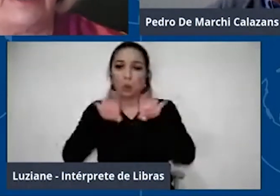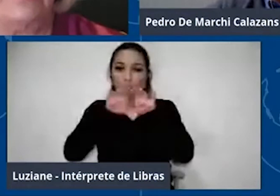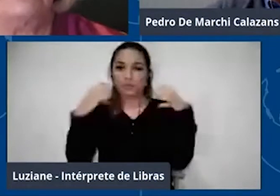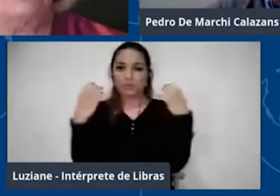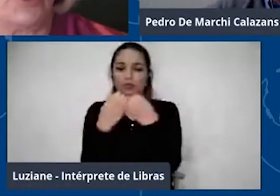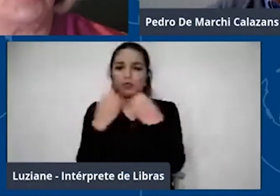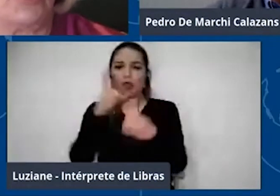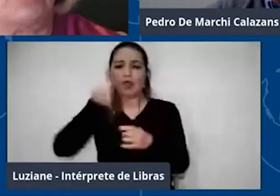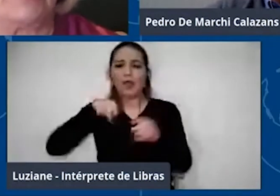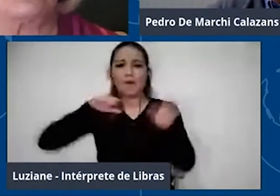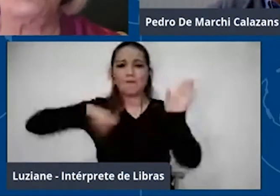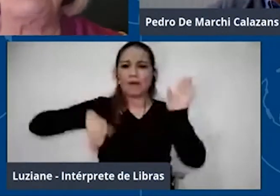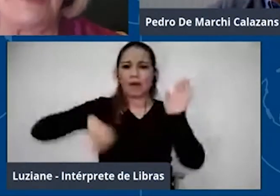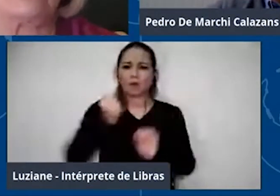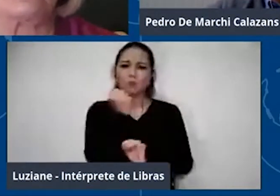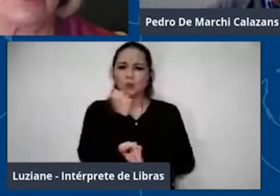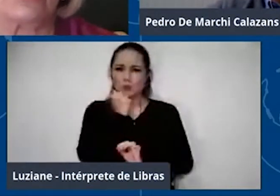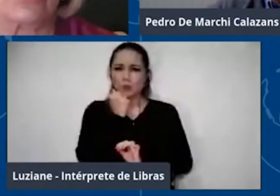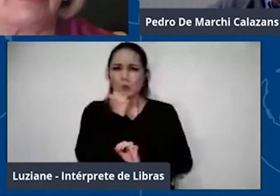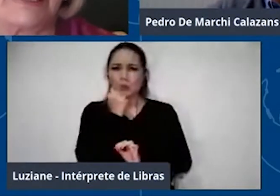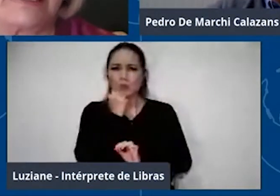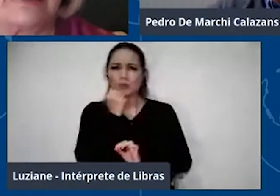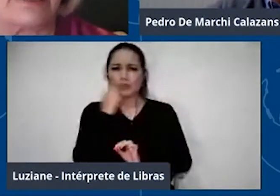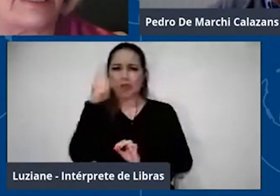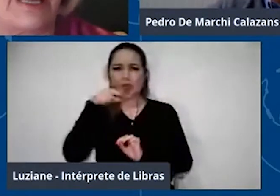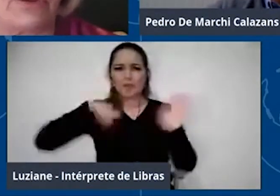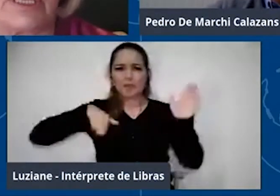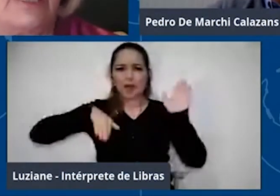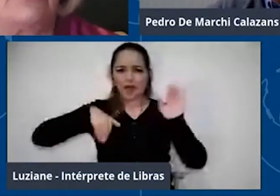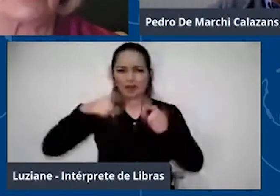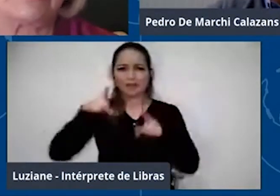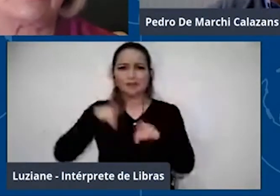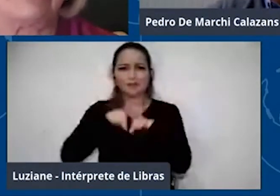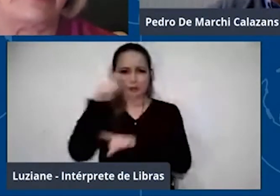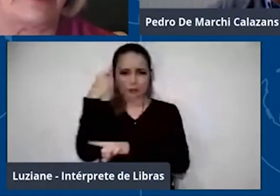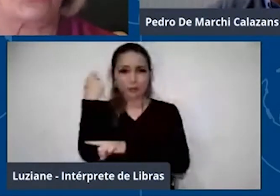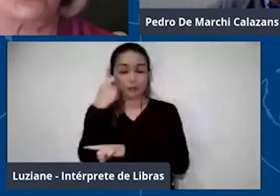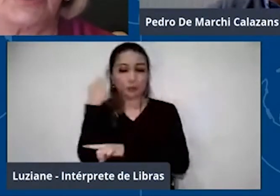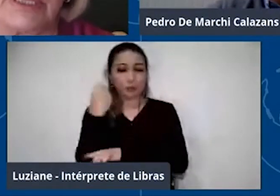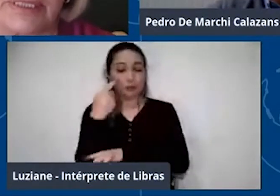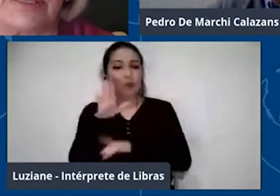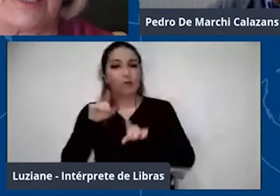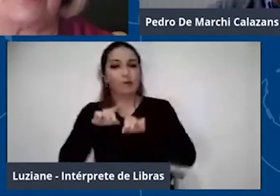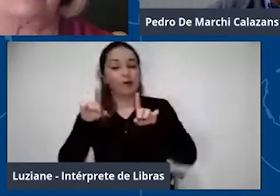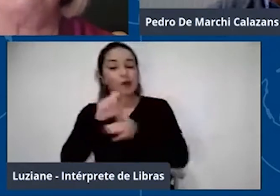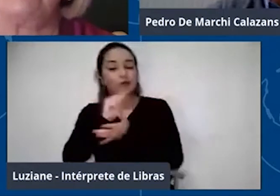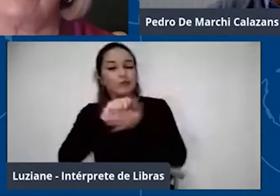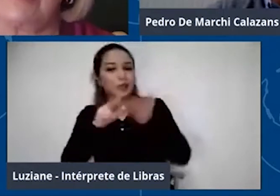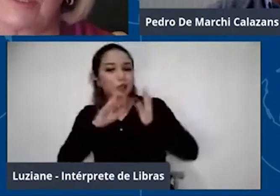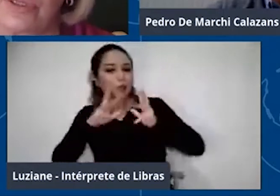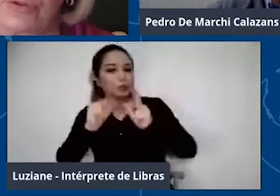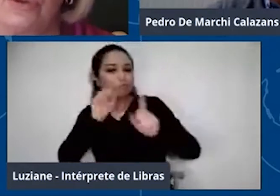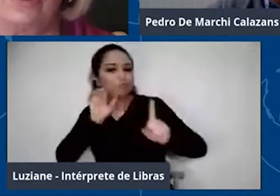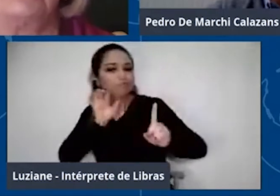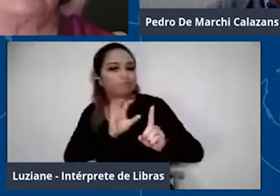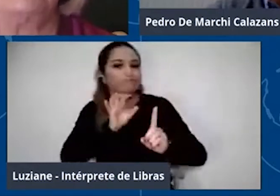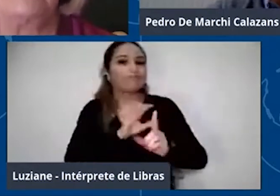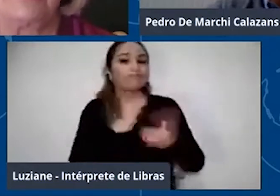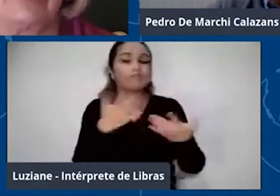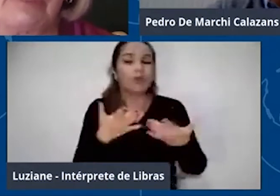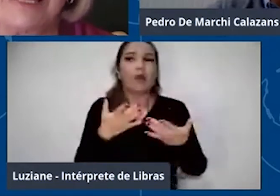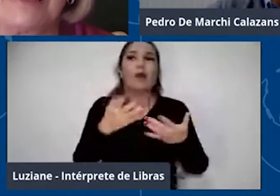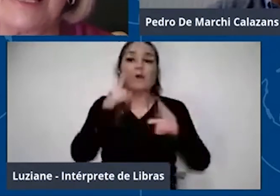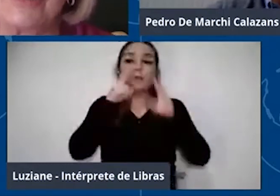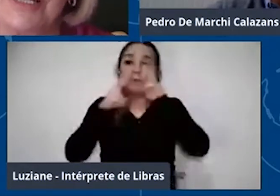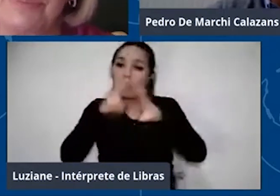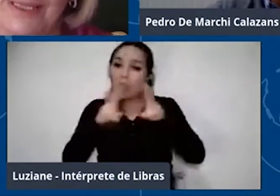norte, né? Um pouco preocupado com o impacto que isso representa. Claro que você tem que avaliar a viabilidade econômica,